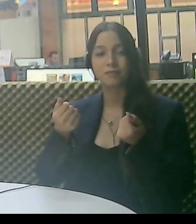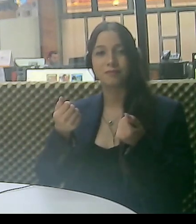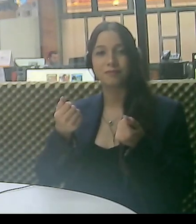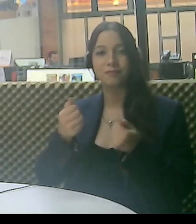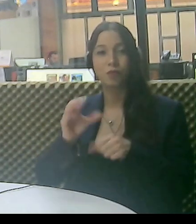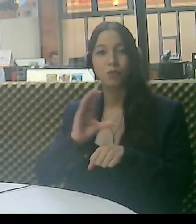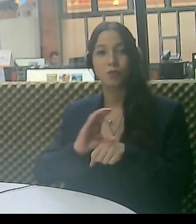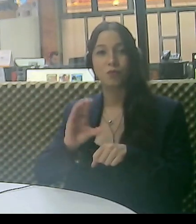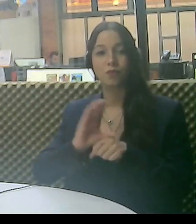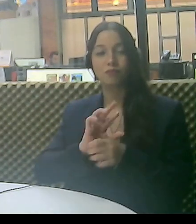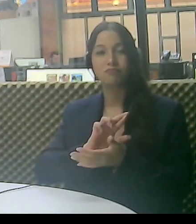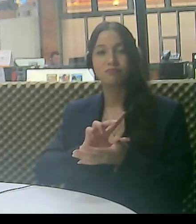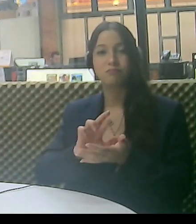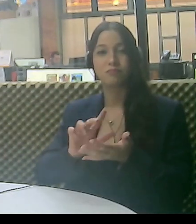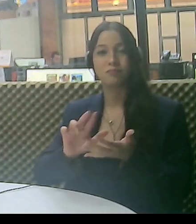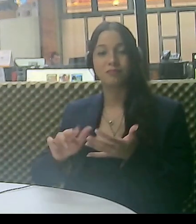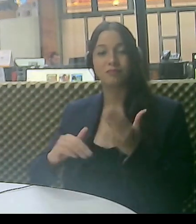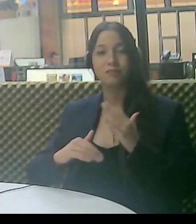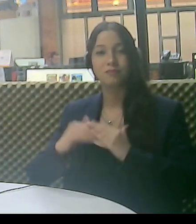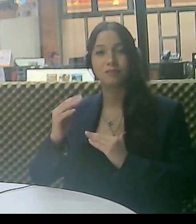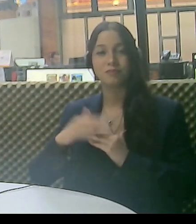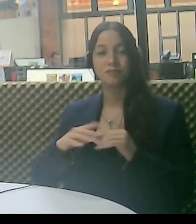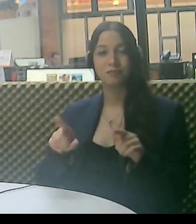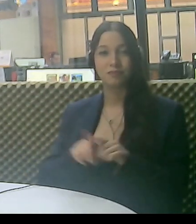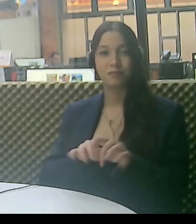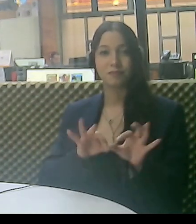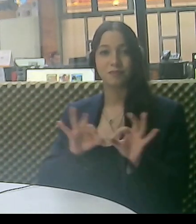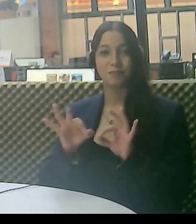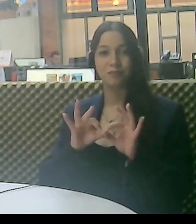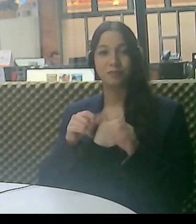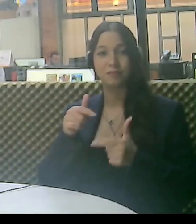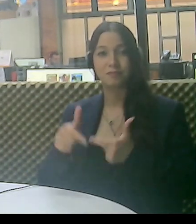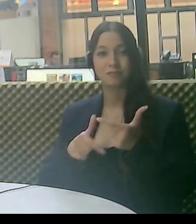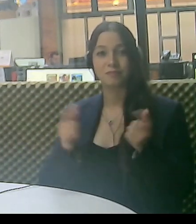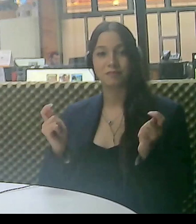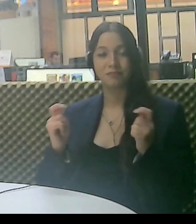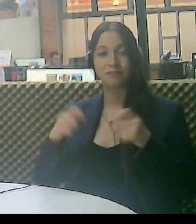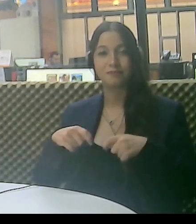diversos cursos profissionalizantes e o projeto de empregabilidade.